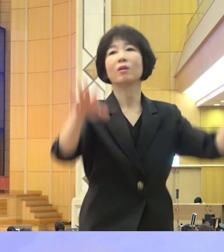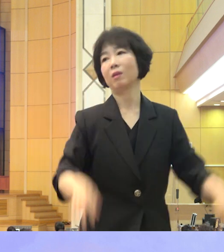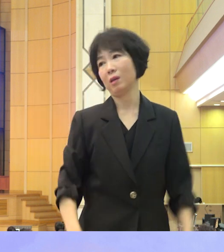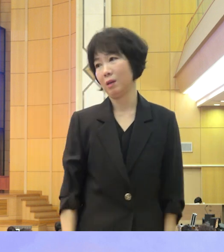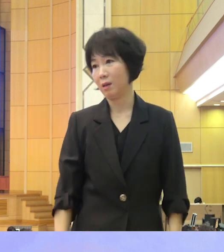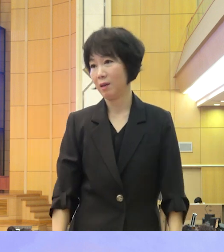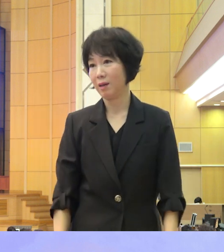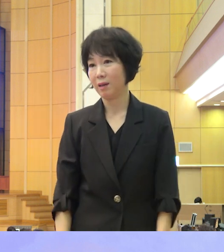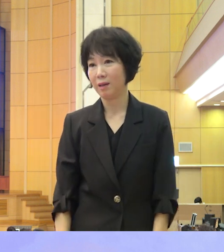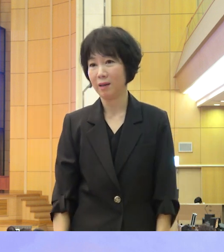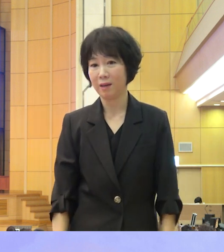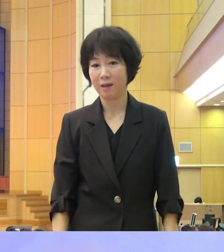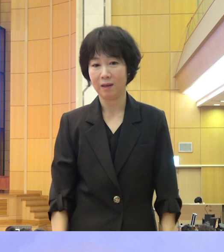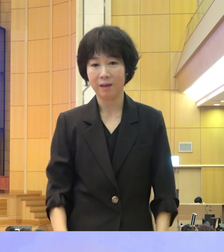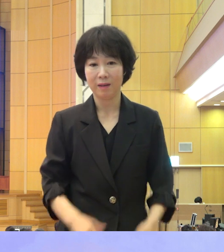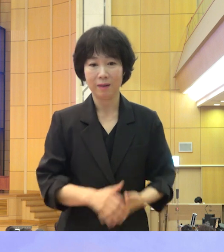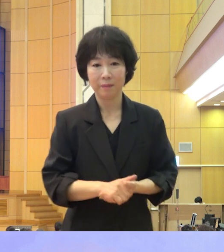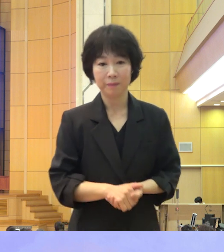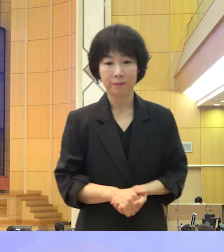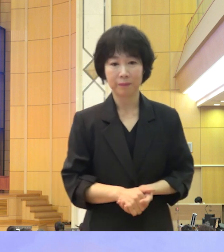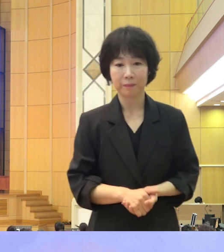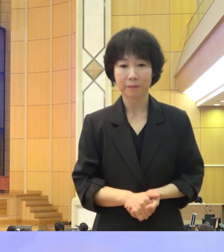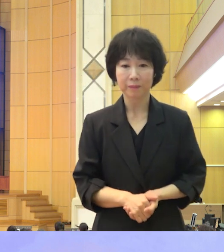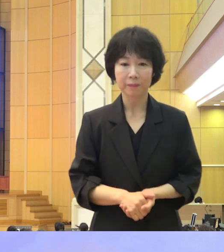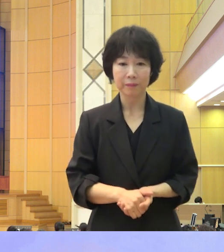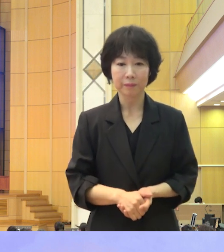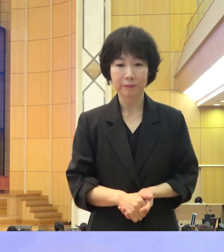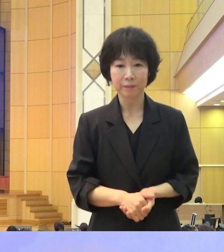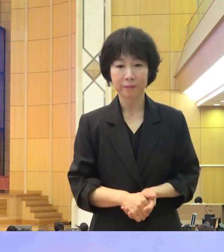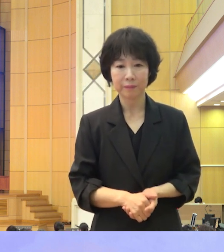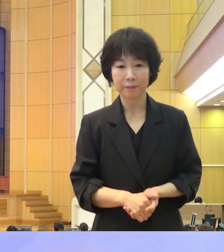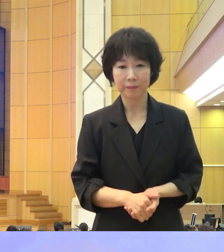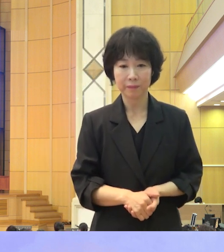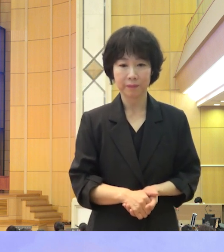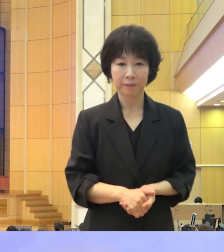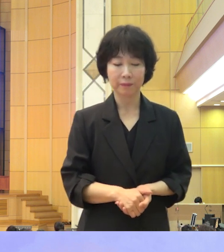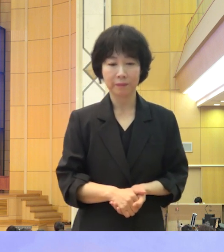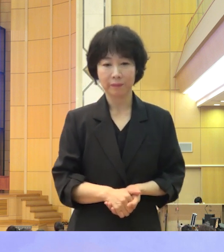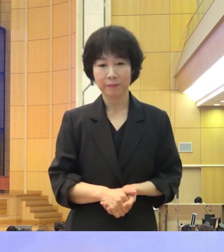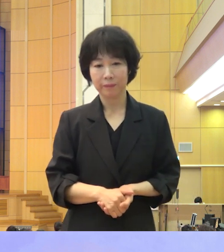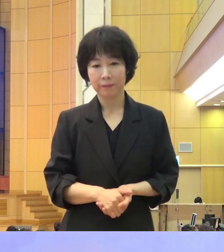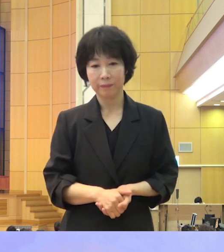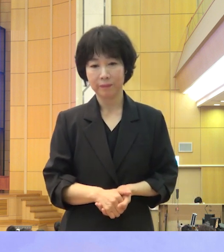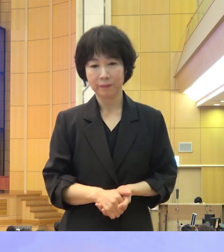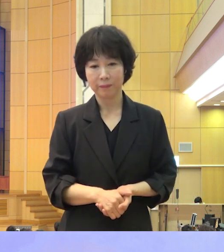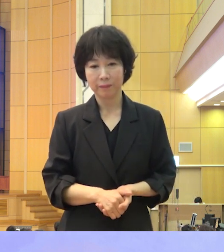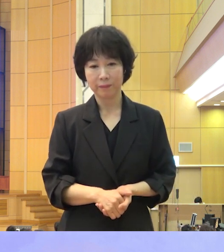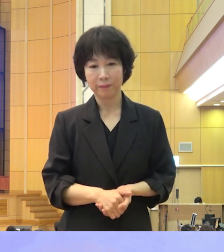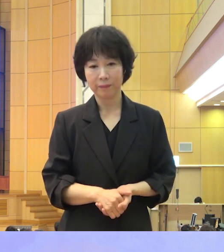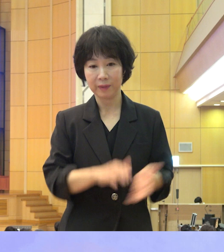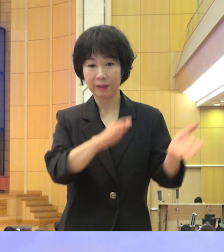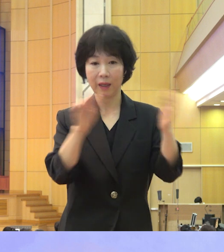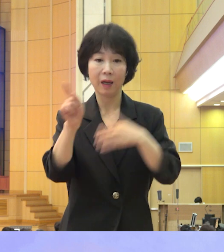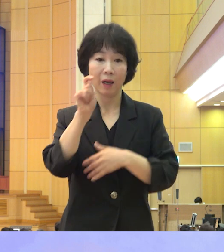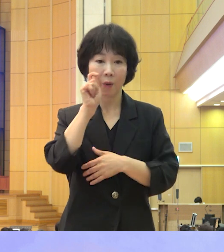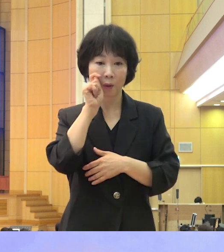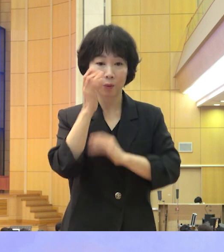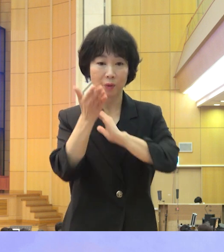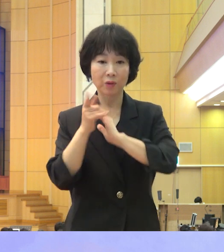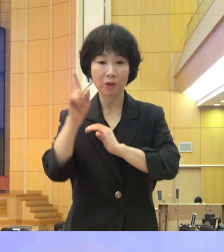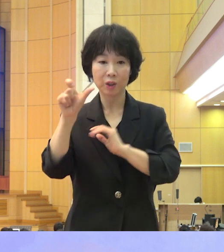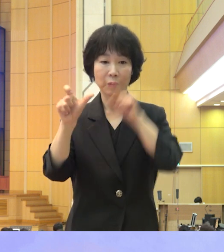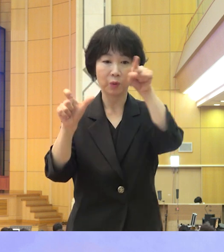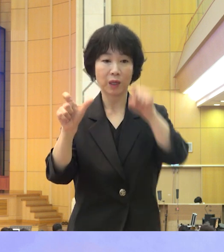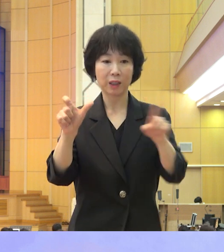시작하잖아요. 근데 윷놀이는 다시 시작하면 되지만 우리는 한번 꽝 하고 죽어버리면 끝나는 거예요. 고린도전서 15장 12절